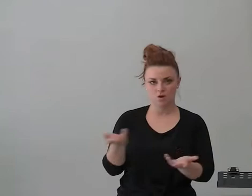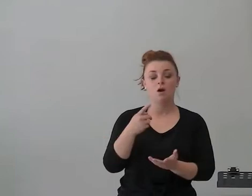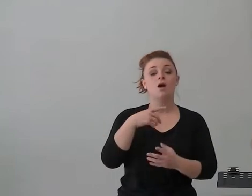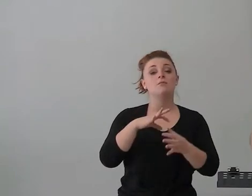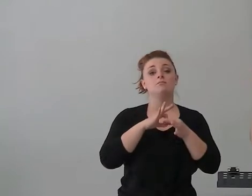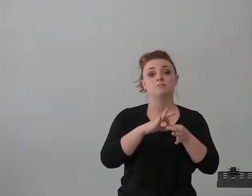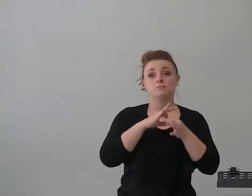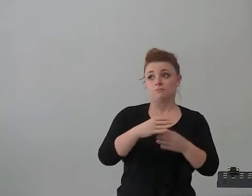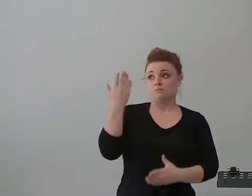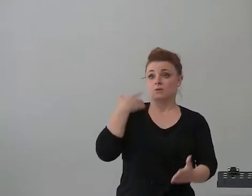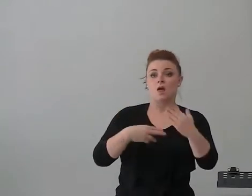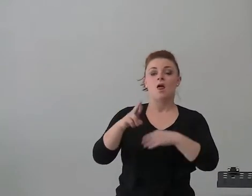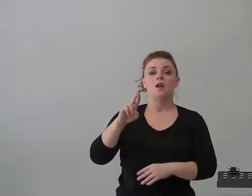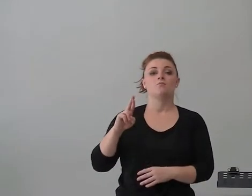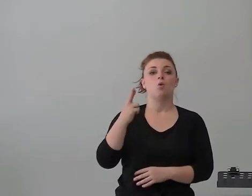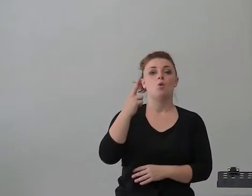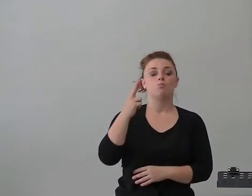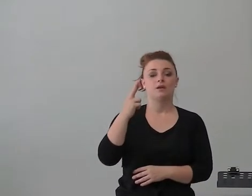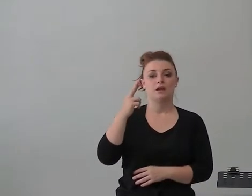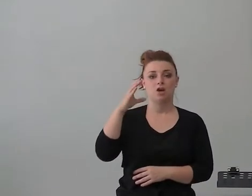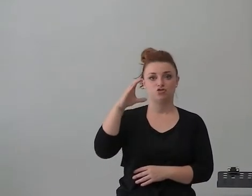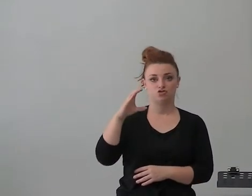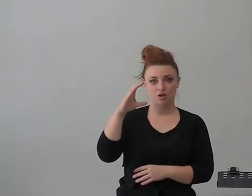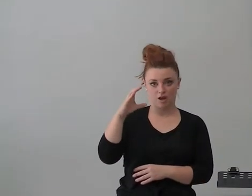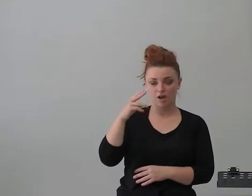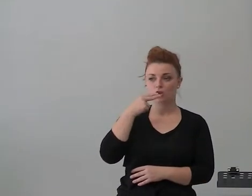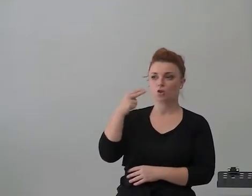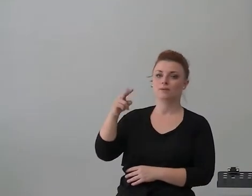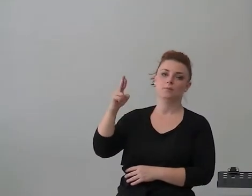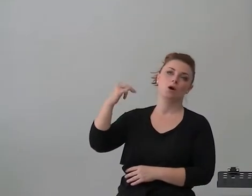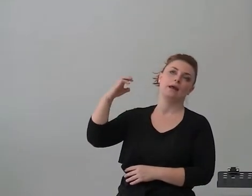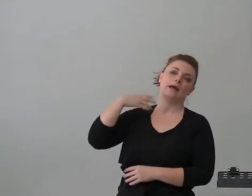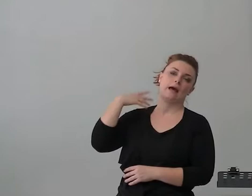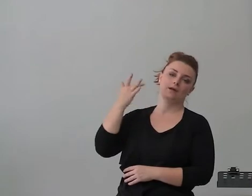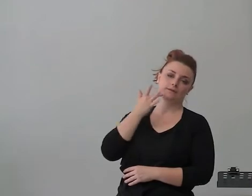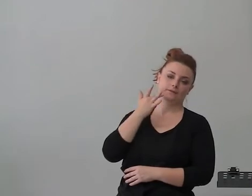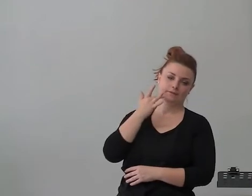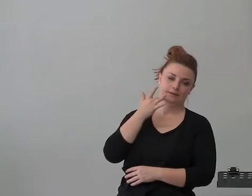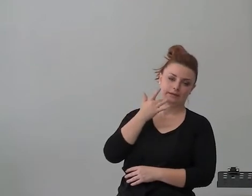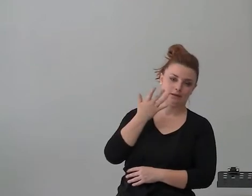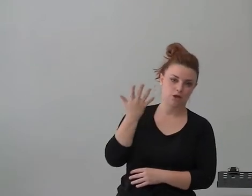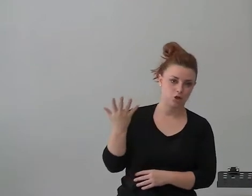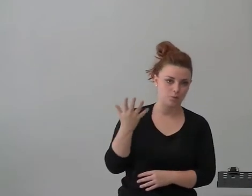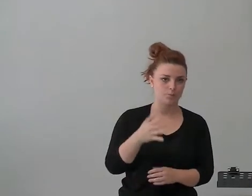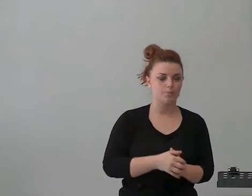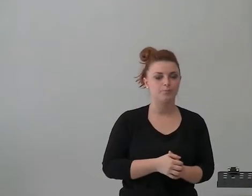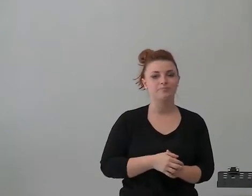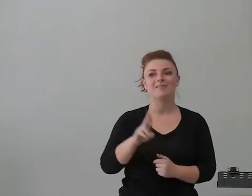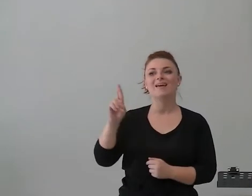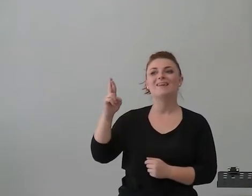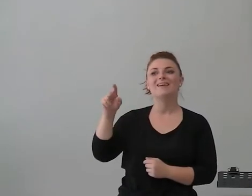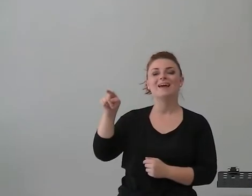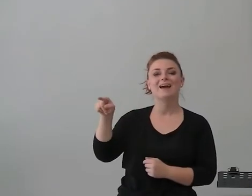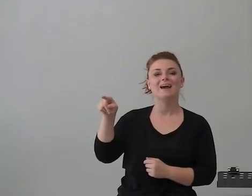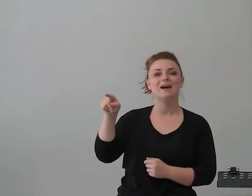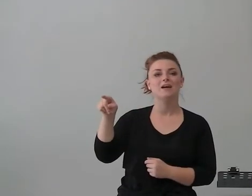Diciamo che si chiama Riccardo, non è il suo nome, ma per darvi un punto di riferimento. E Riccardo crede